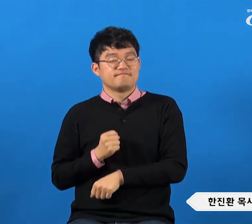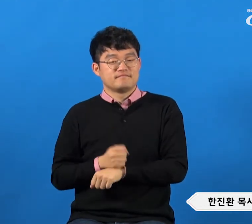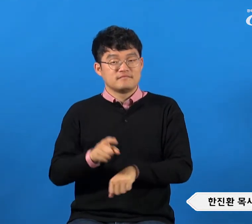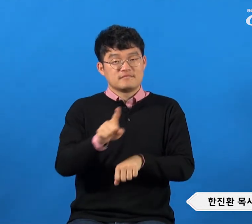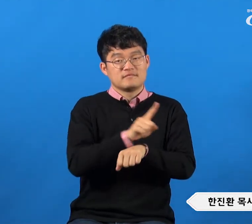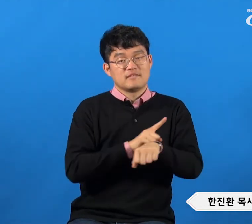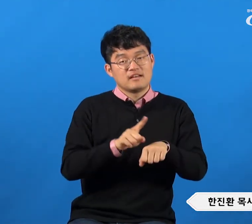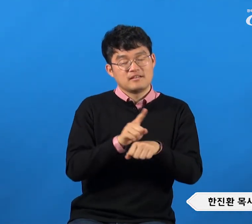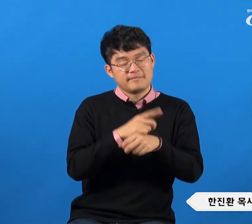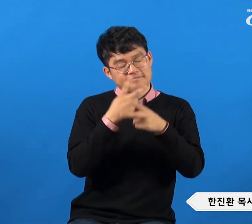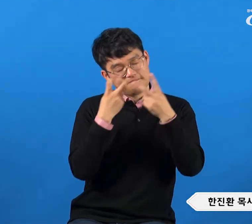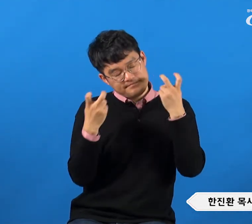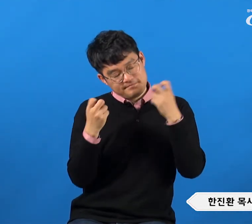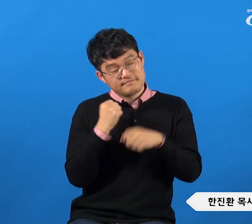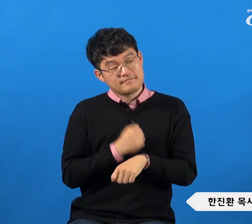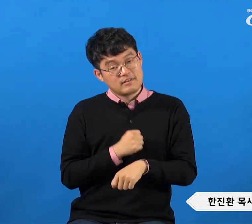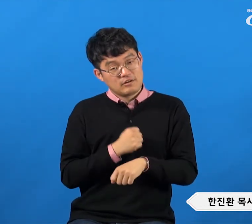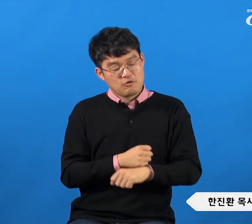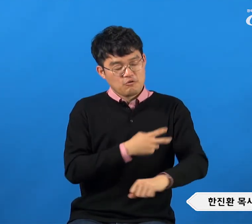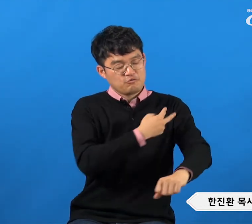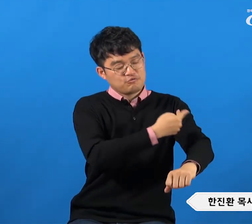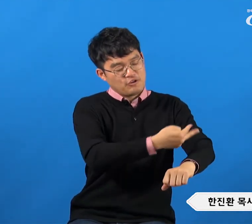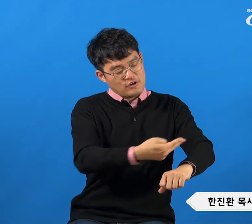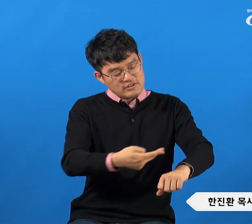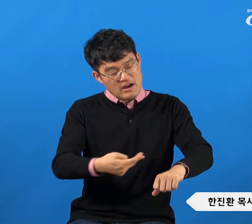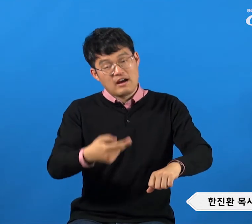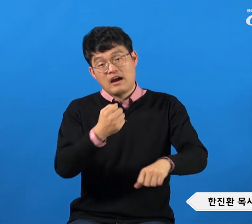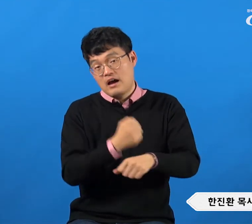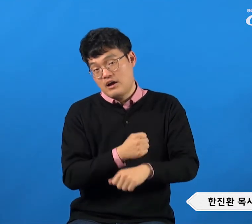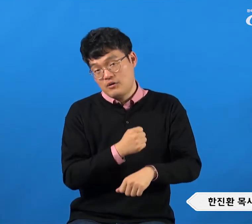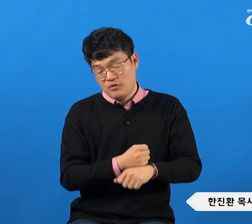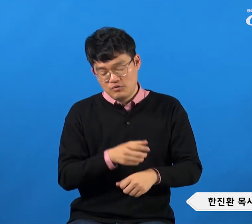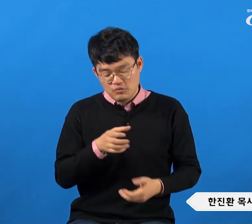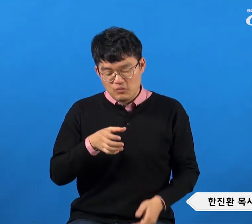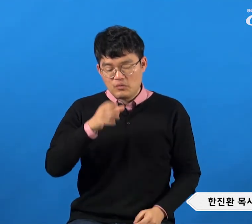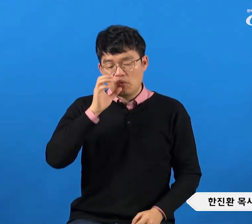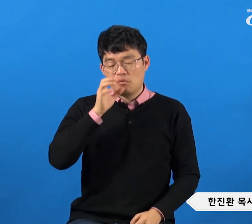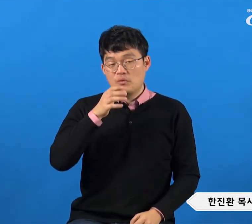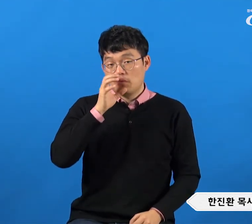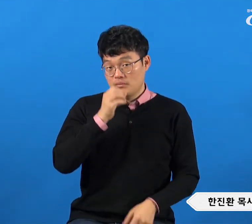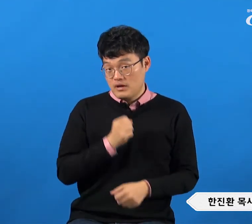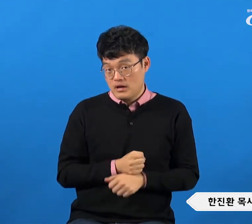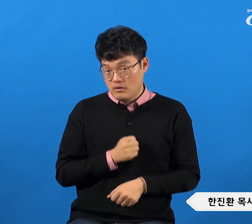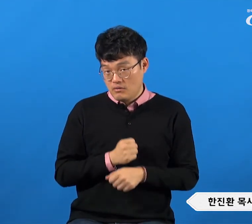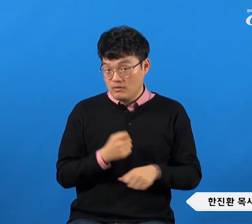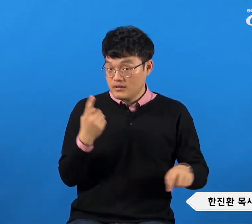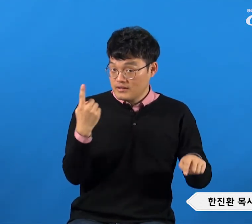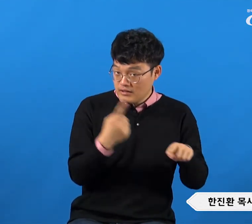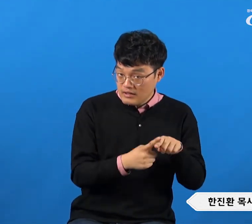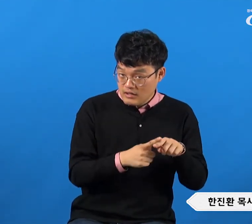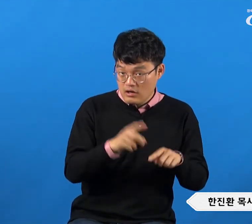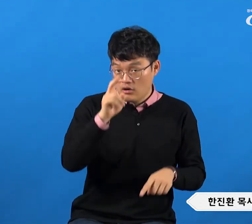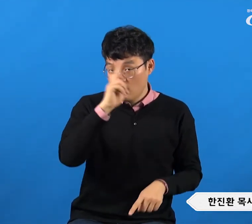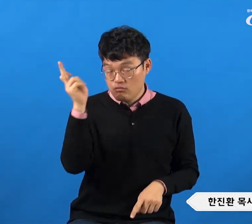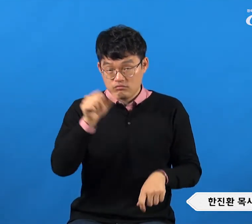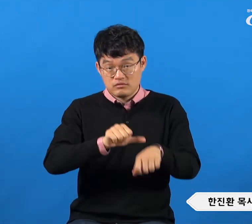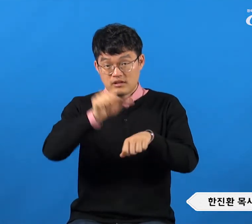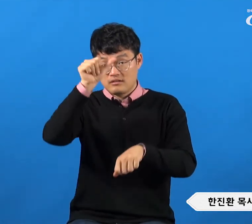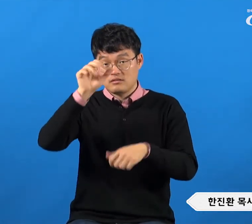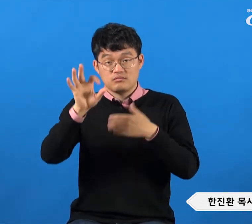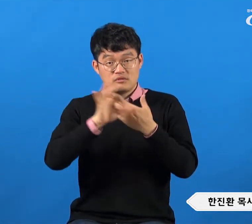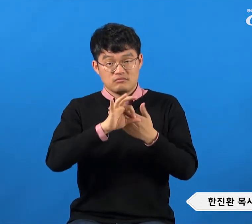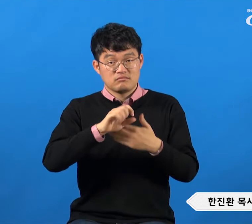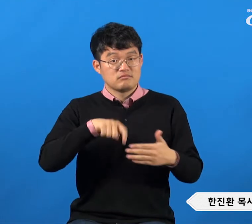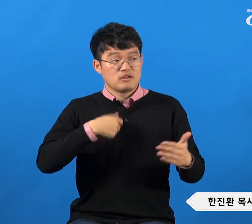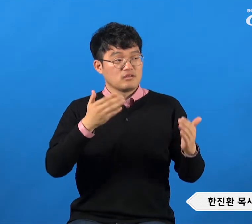1시간쯤 낮잠도 자고 수영장에 가서 수영하고 주스 마시고, 그러다가 오후 5시가